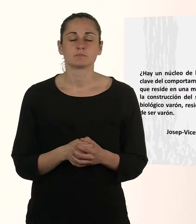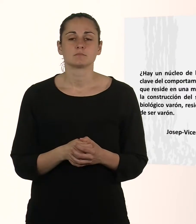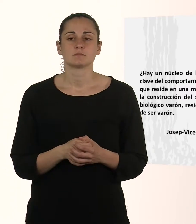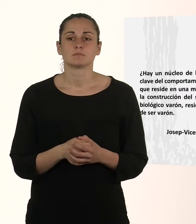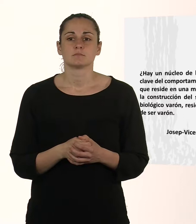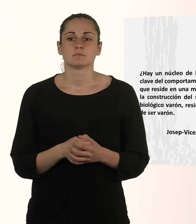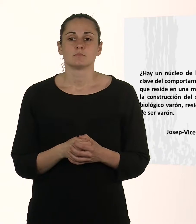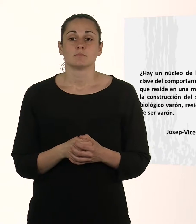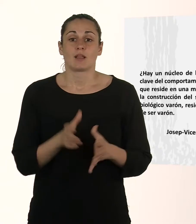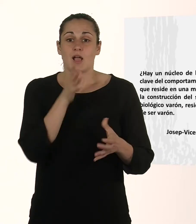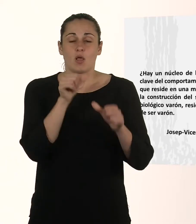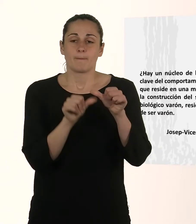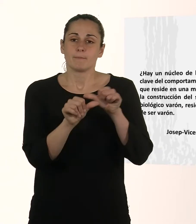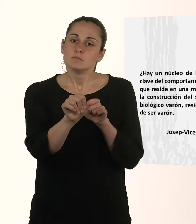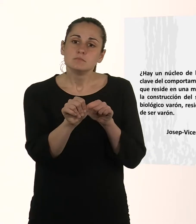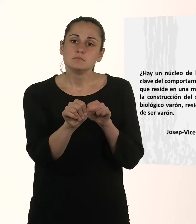A partir de aquí...